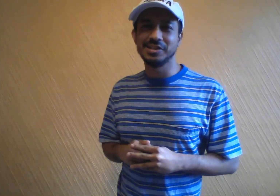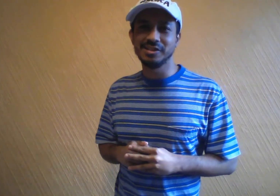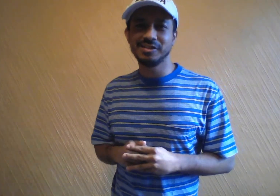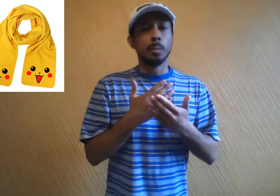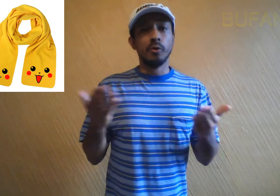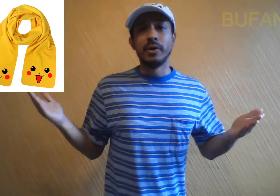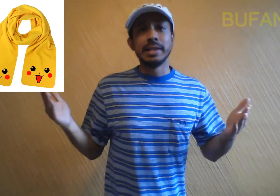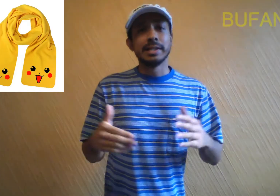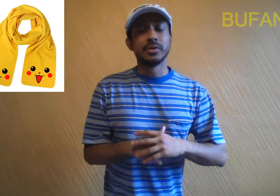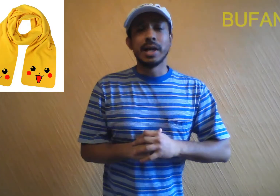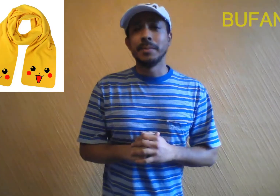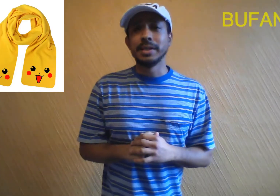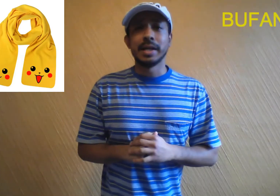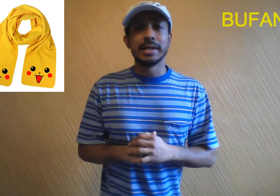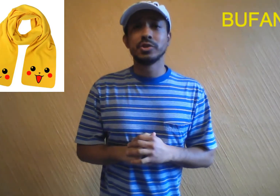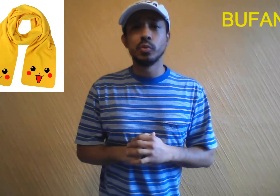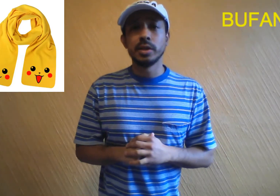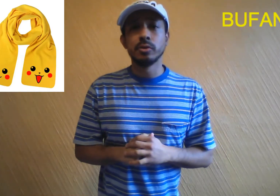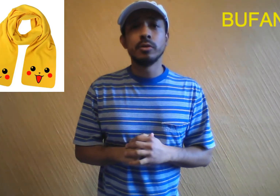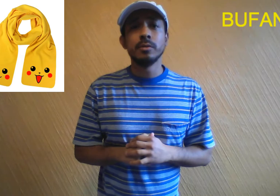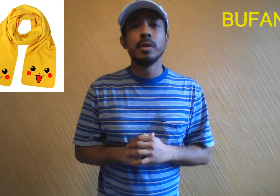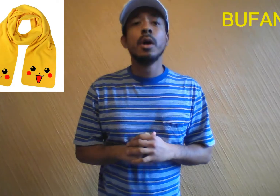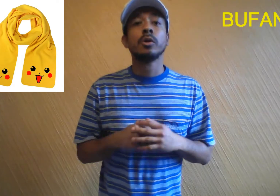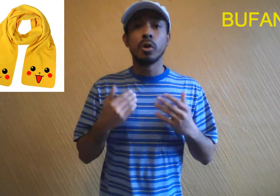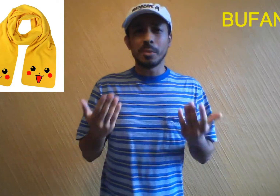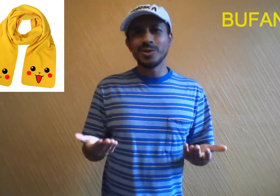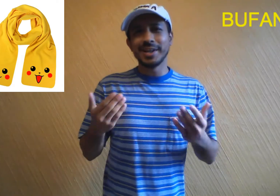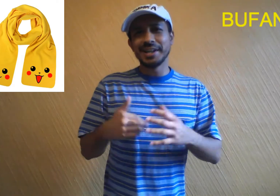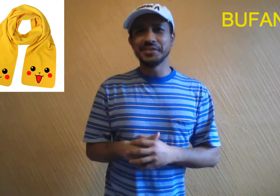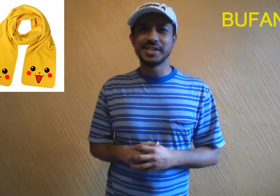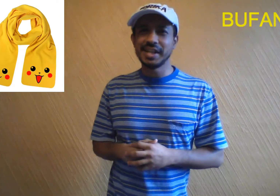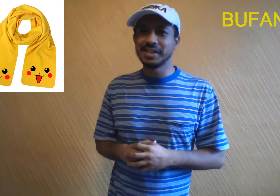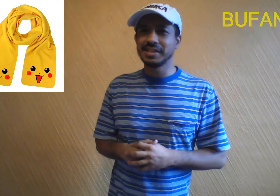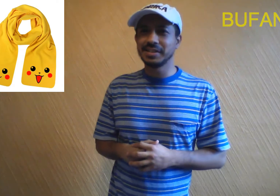imaginación. Bufanda es totalmente gestúnico. ¿Cómo lo harían ustedes?